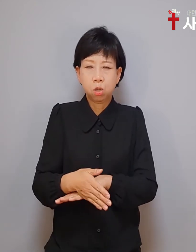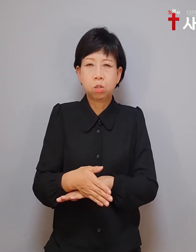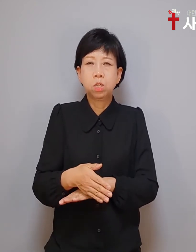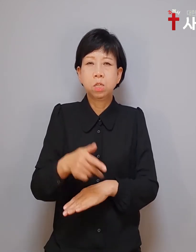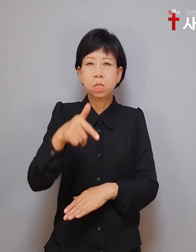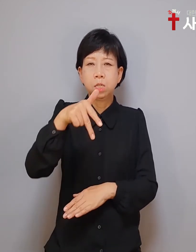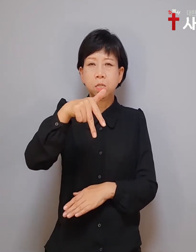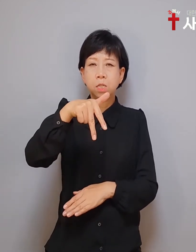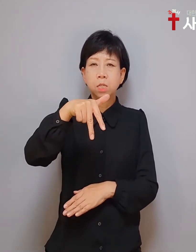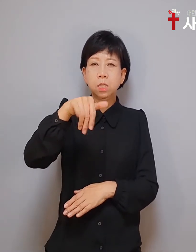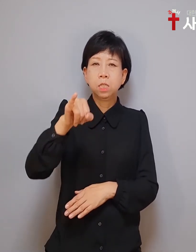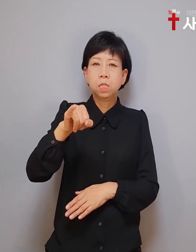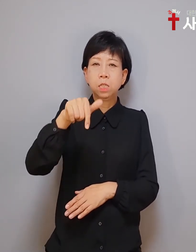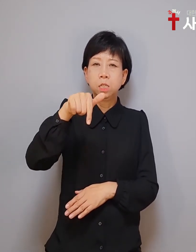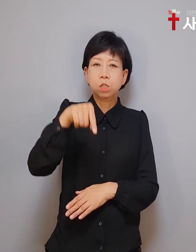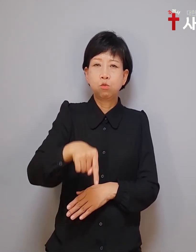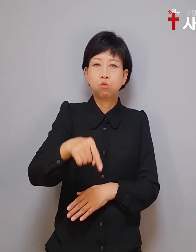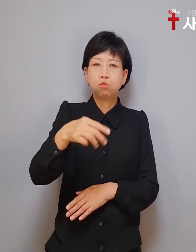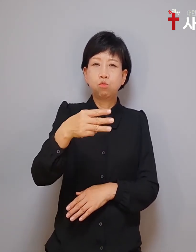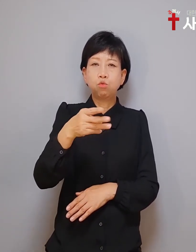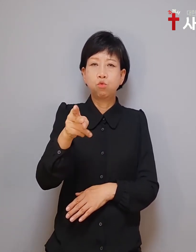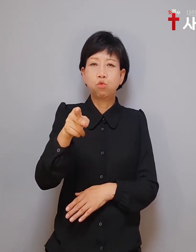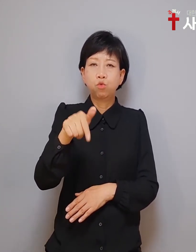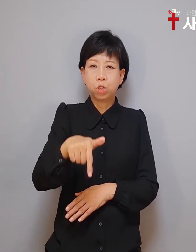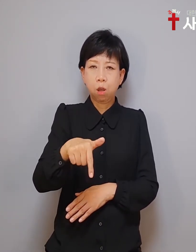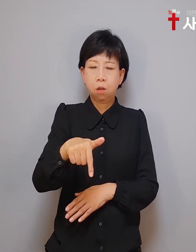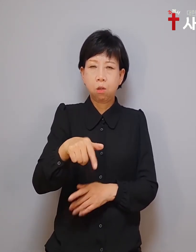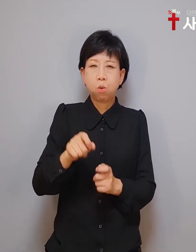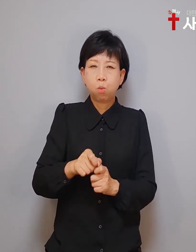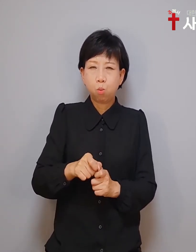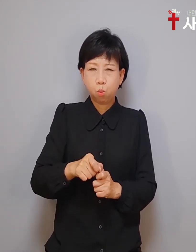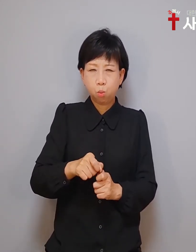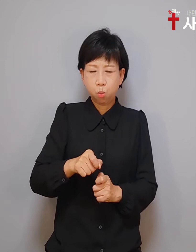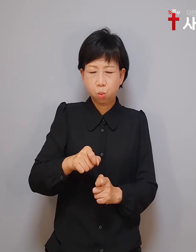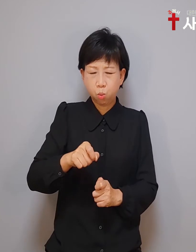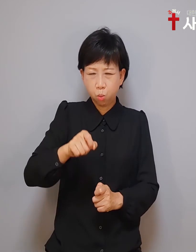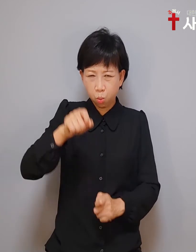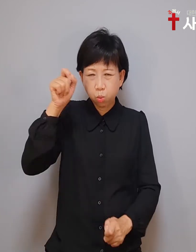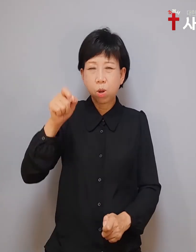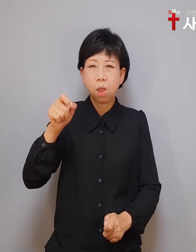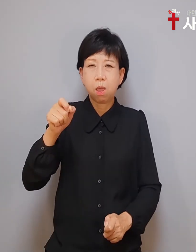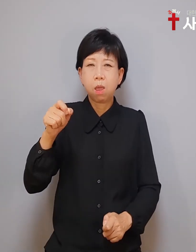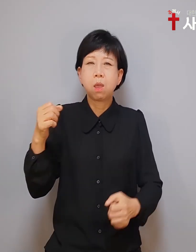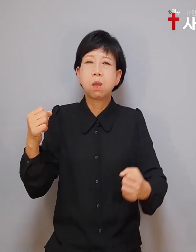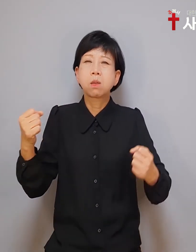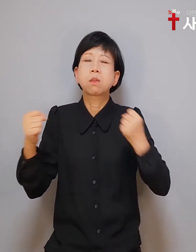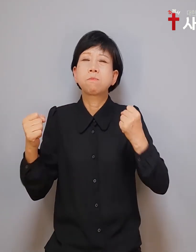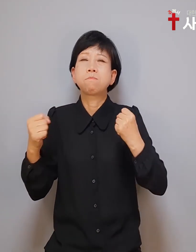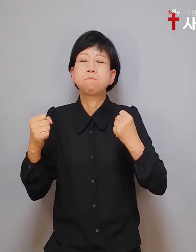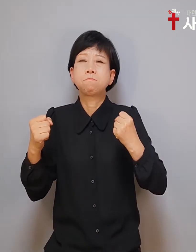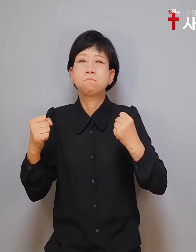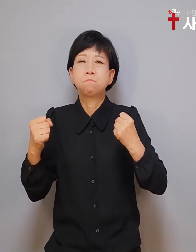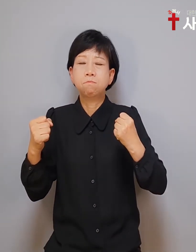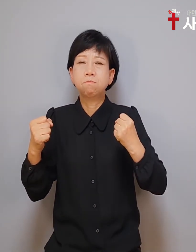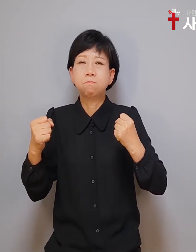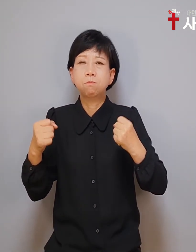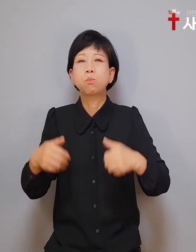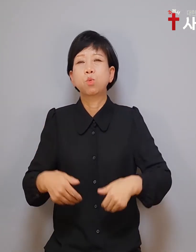해요. 지속해서 오랫동안 뛸 수 있는 힘, 이게 지구력입니다. 인내는